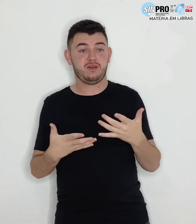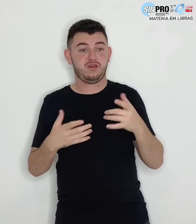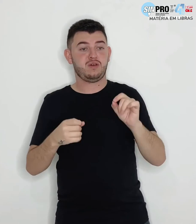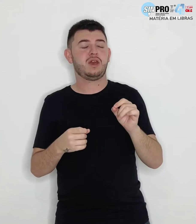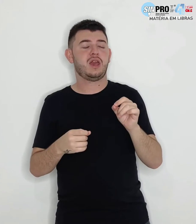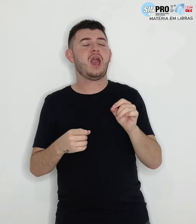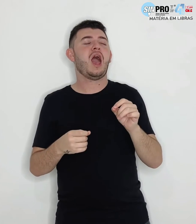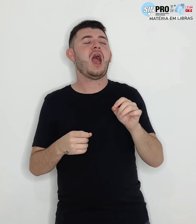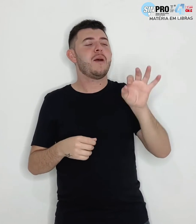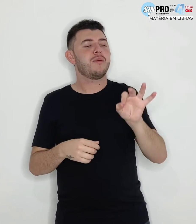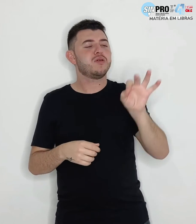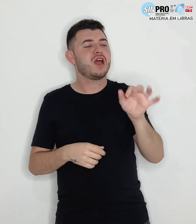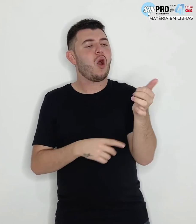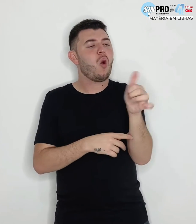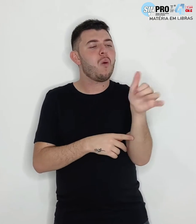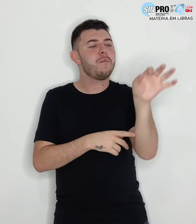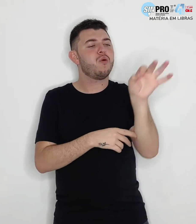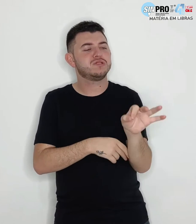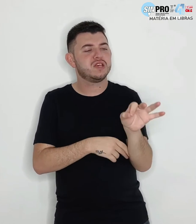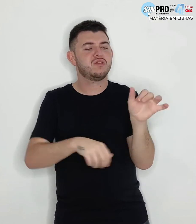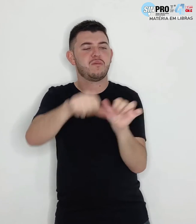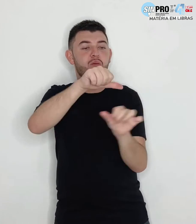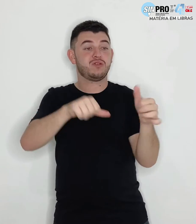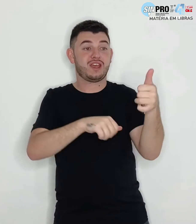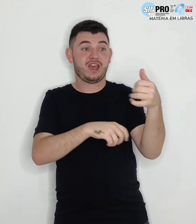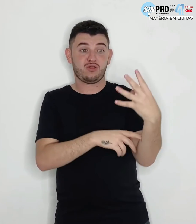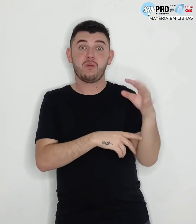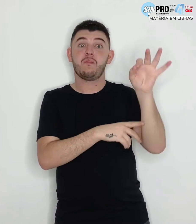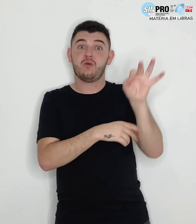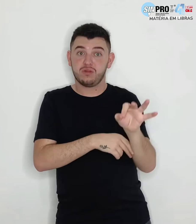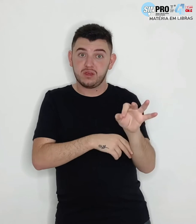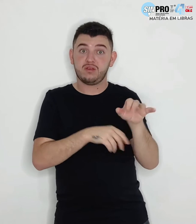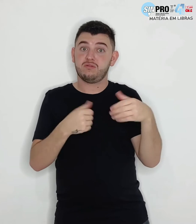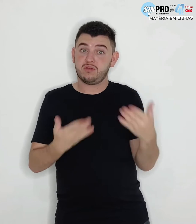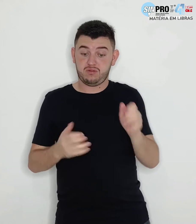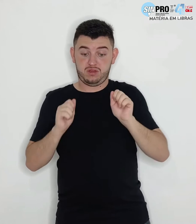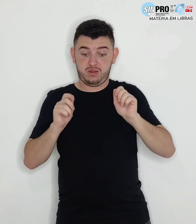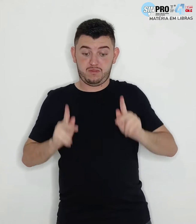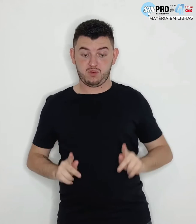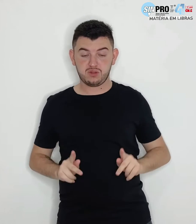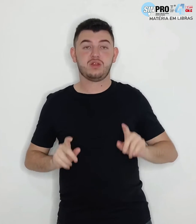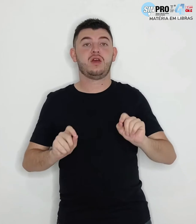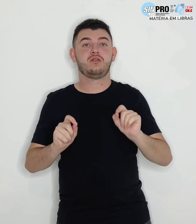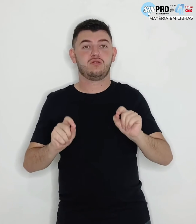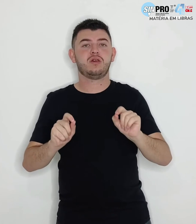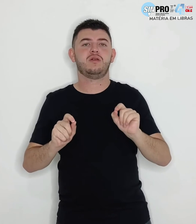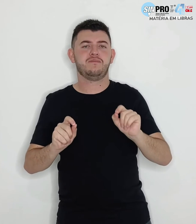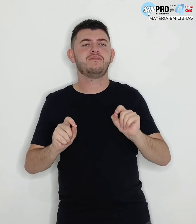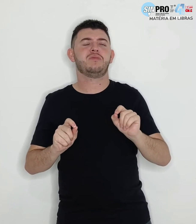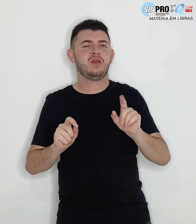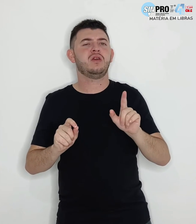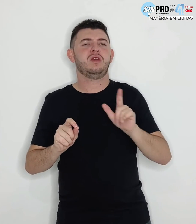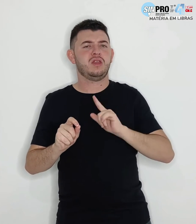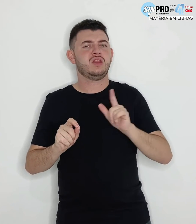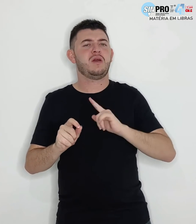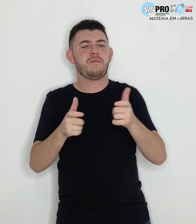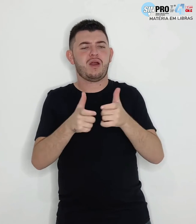de 11% para 14%, a inclusão da maior parte dos aposentados no rol de contribuintes, também